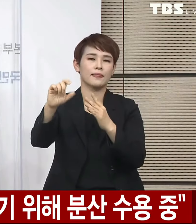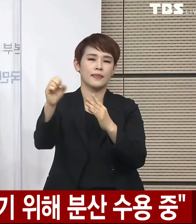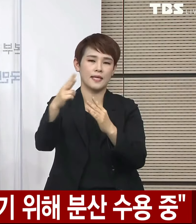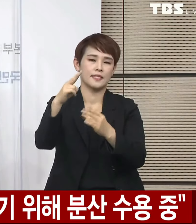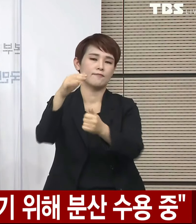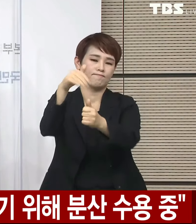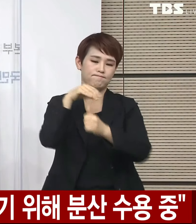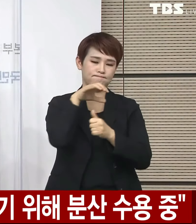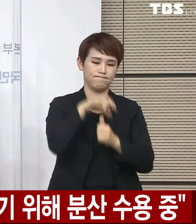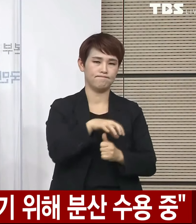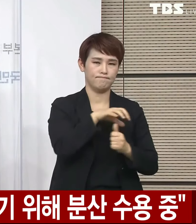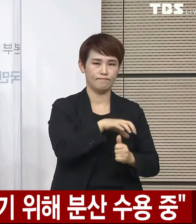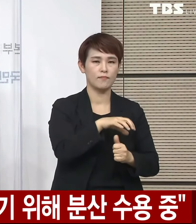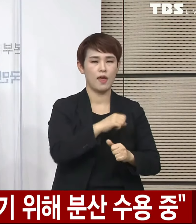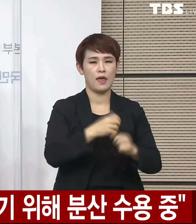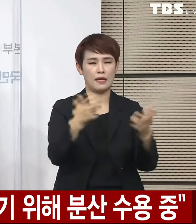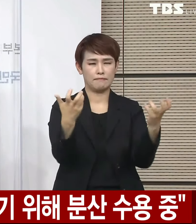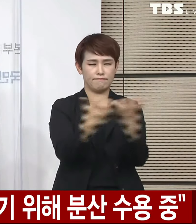수용하여 적정한